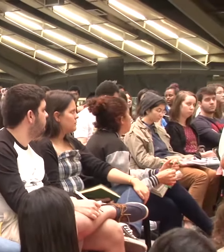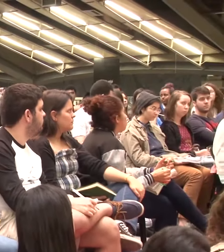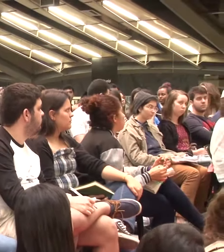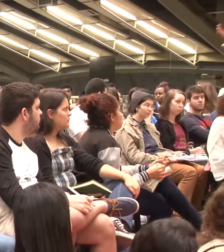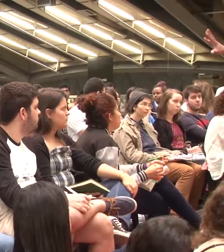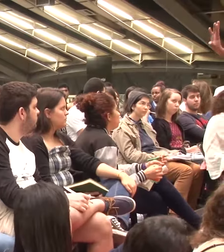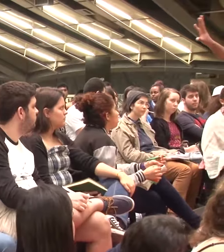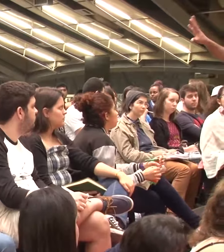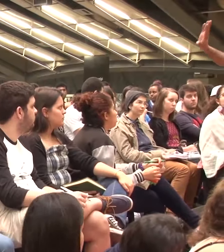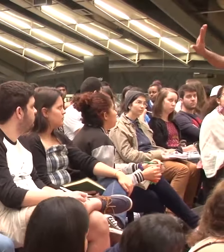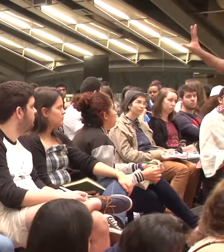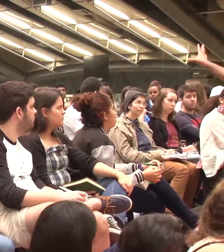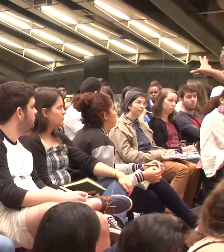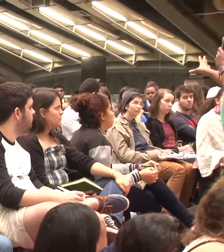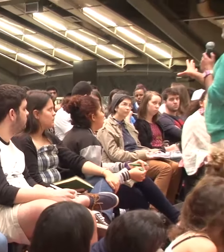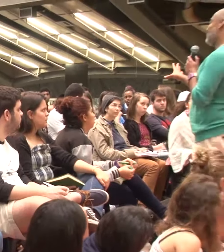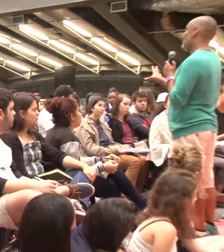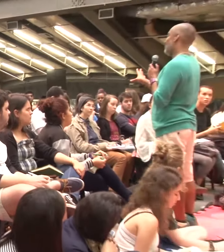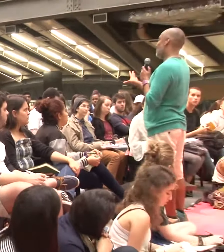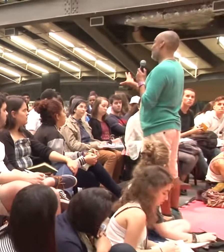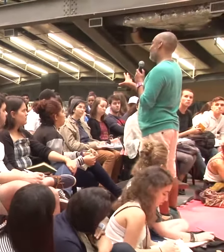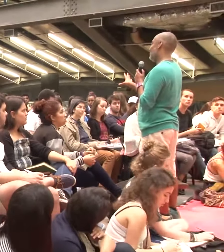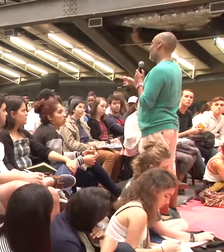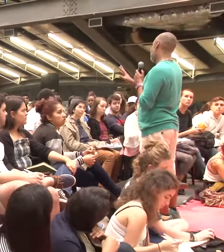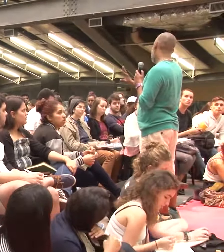Ela é uma mulher livre no contexto dela.